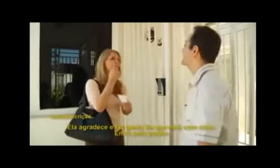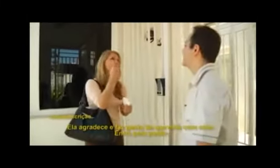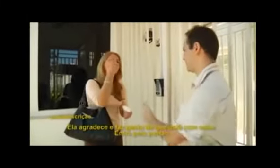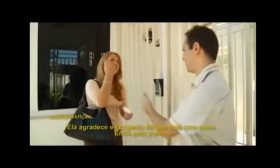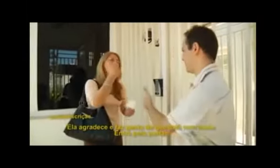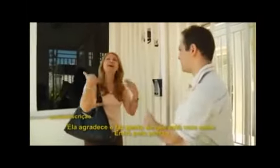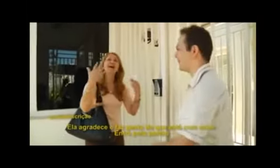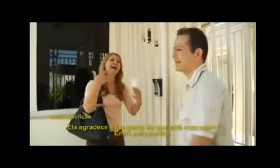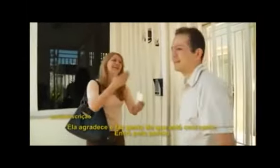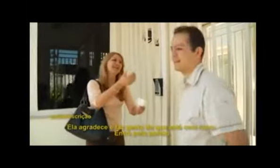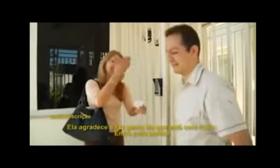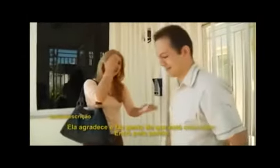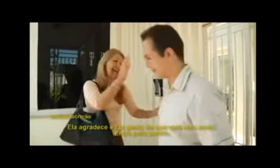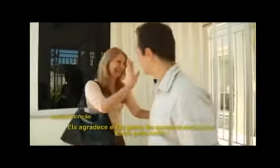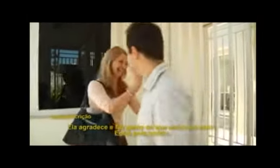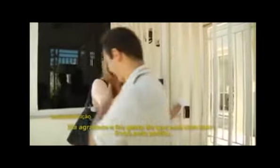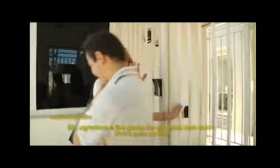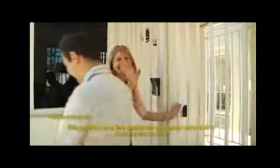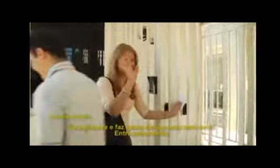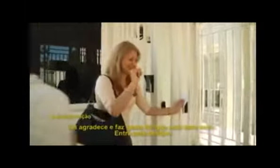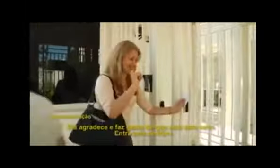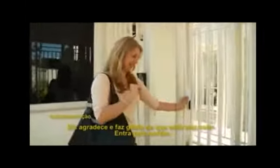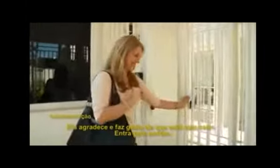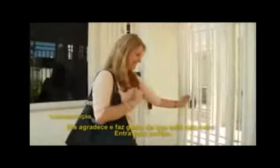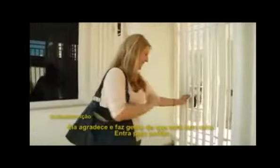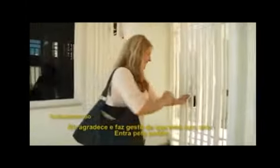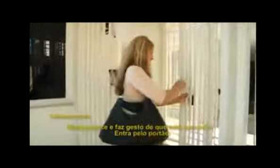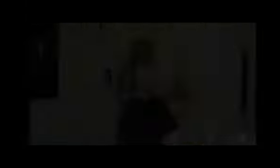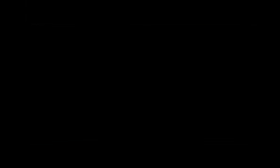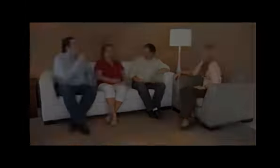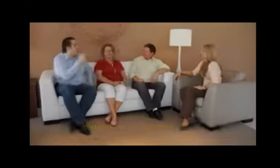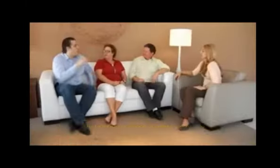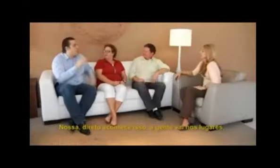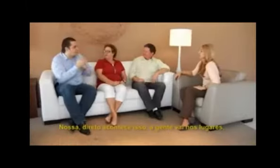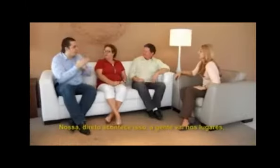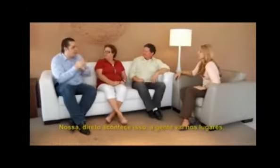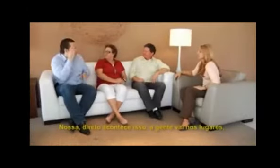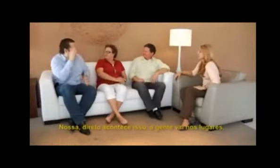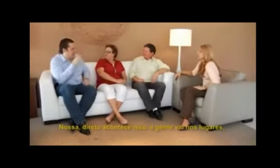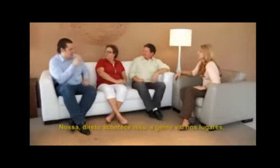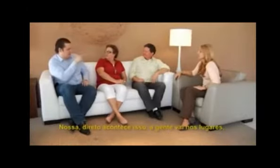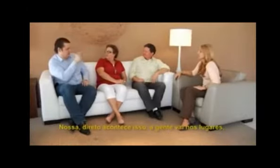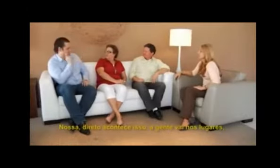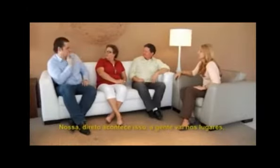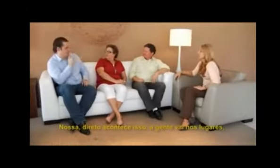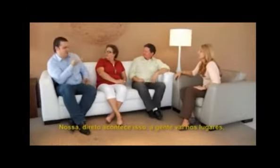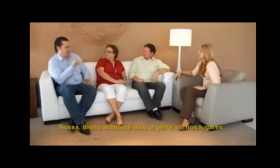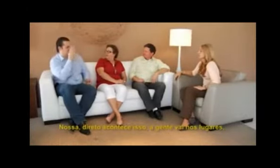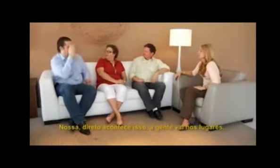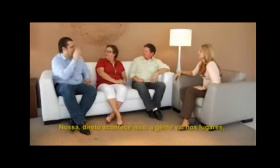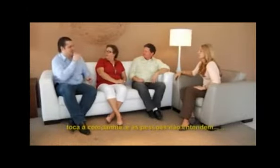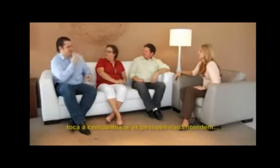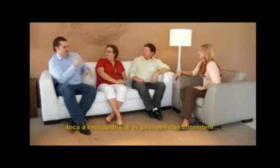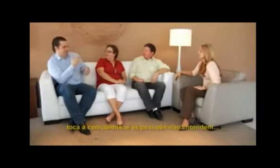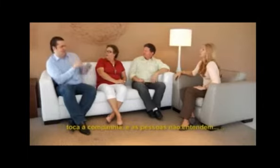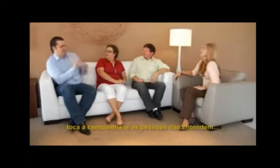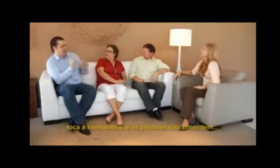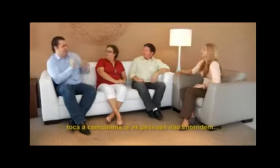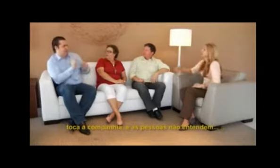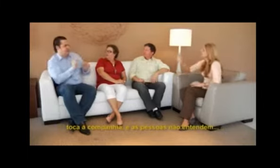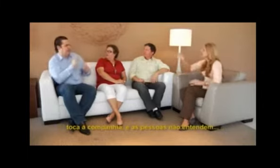Ela agradece e faz gesto de que está com calor. Entra pelo portão. Nossa, direto acontece isso. A gente vai nos lugares, toca